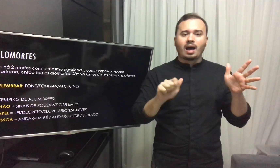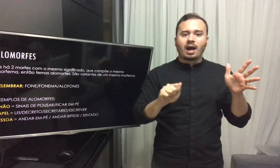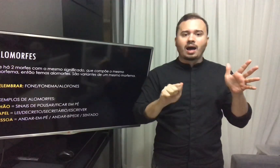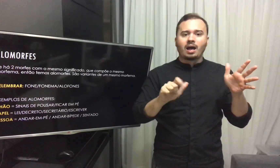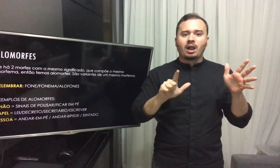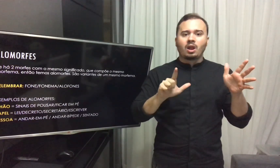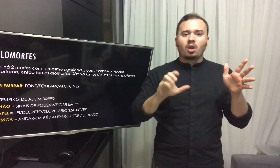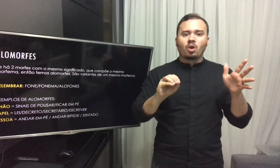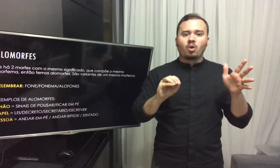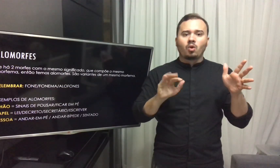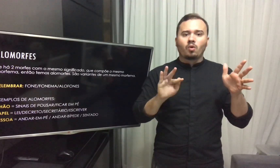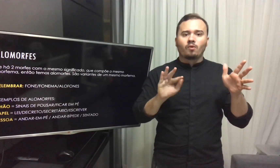dos alofones.